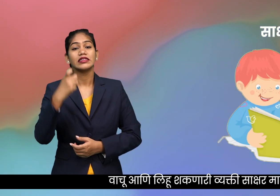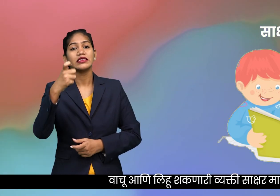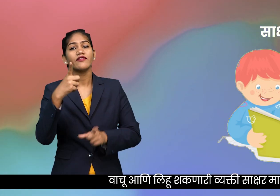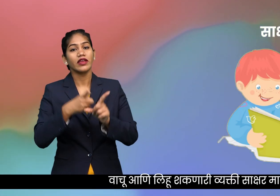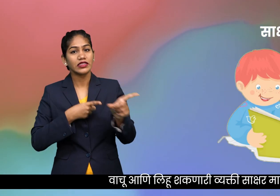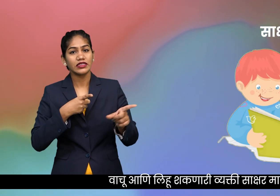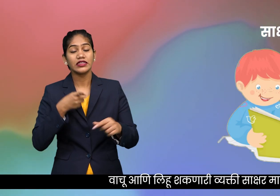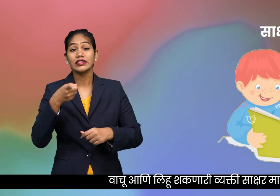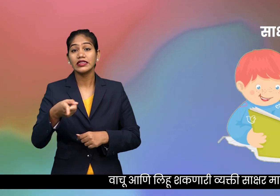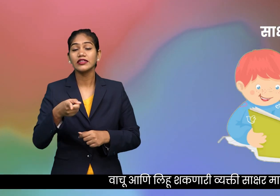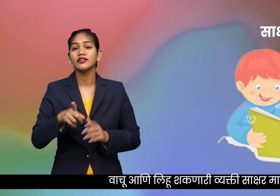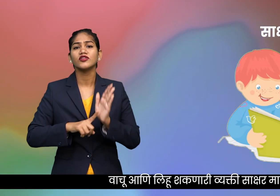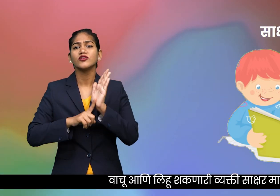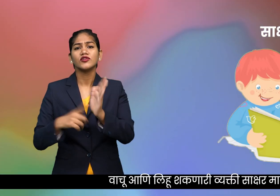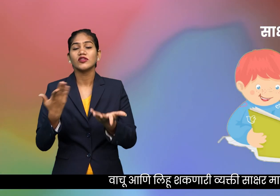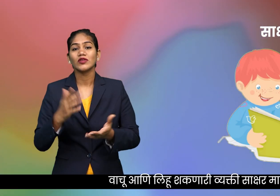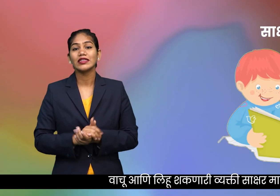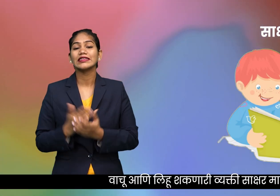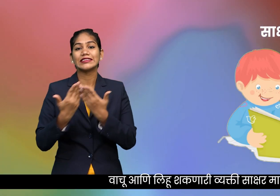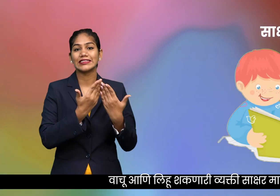वाचू किंवा लिहू शकणारी व्यक्ती साक्षर मानलं जातं.